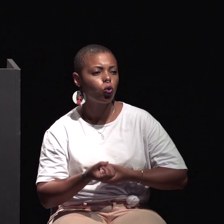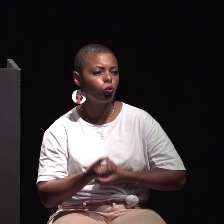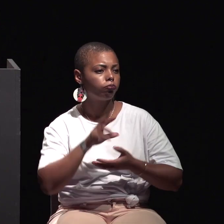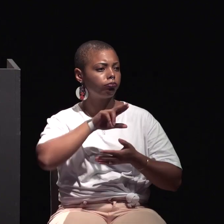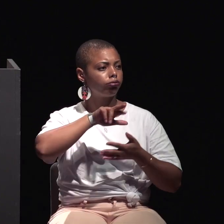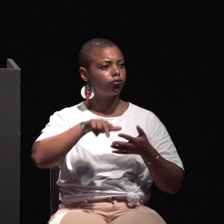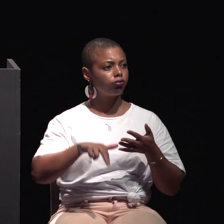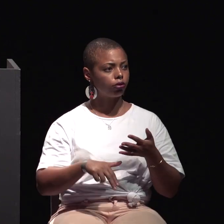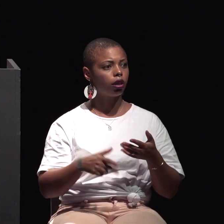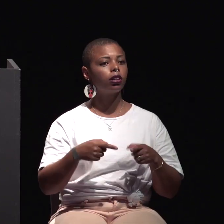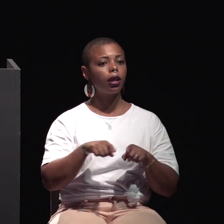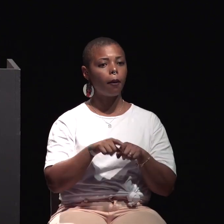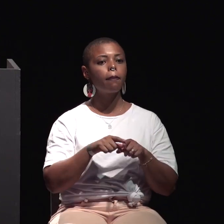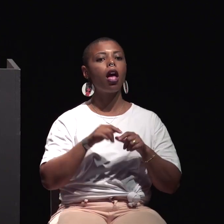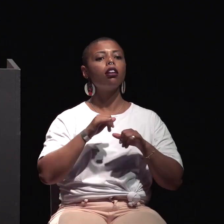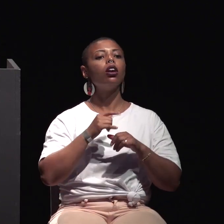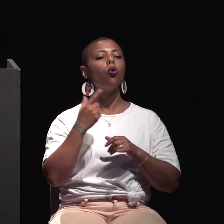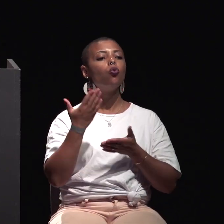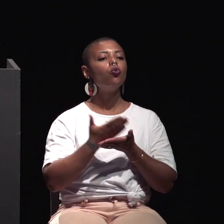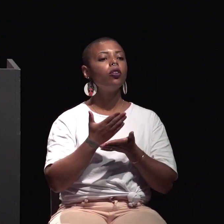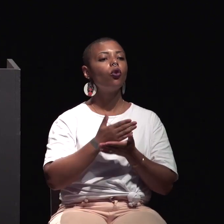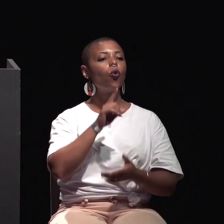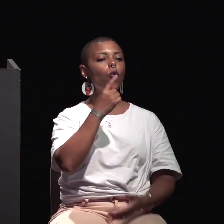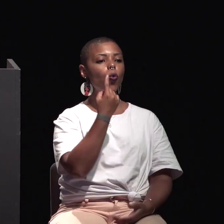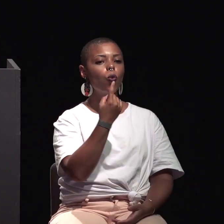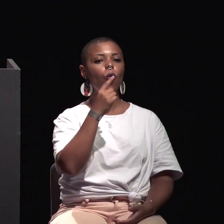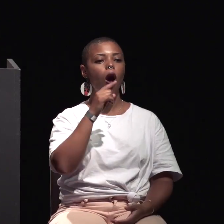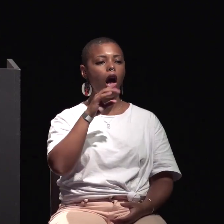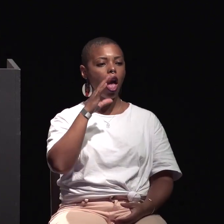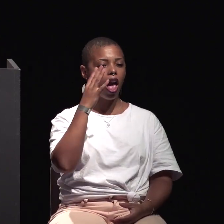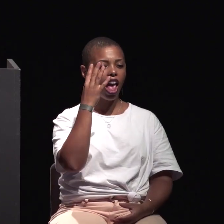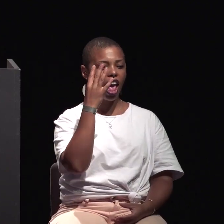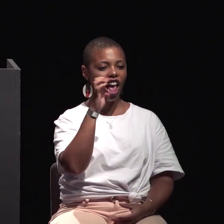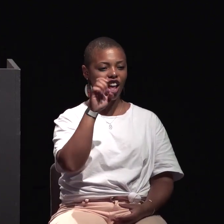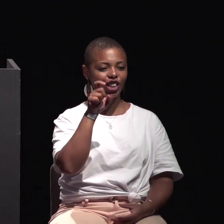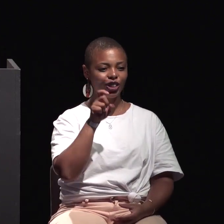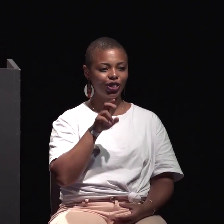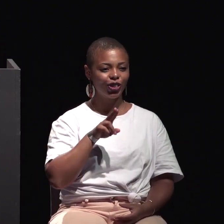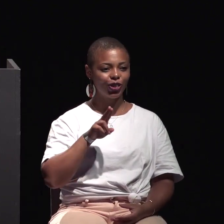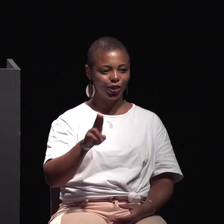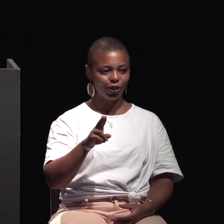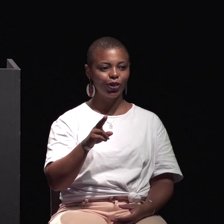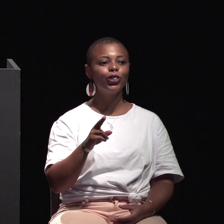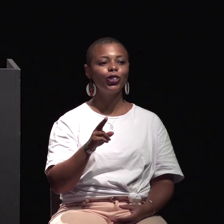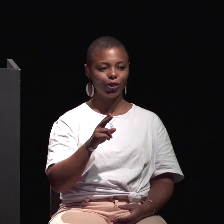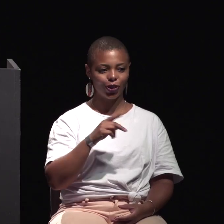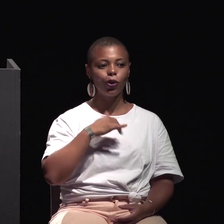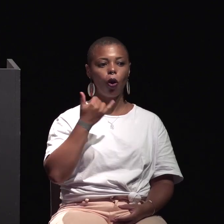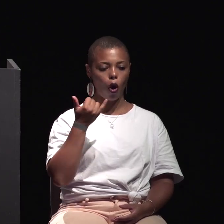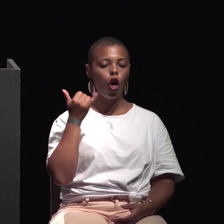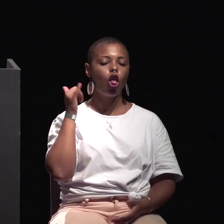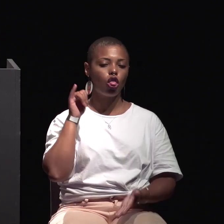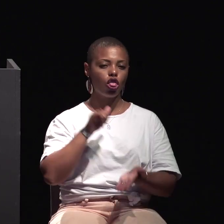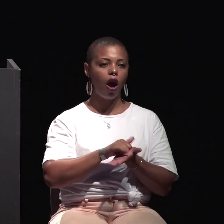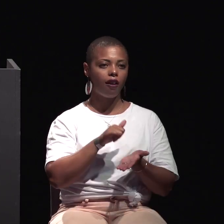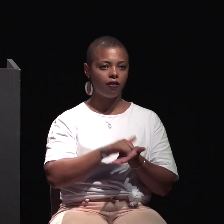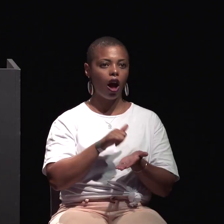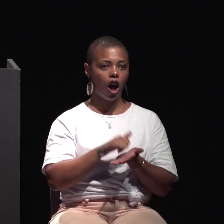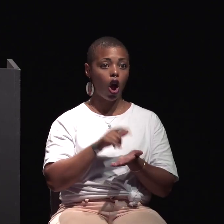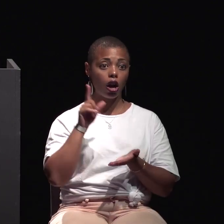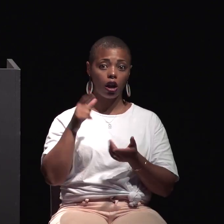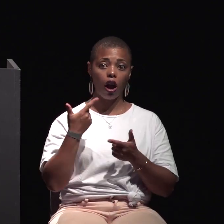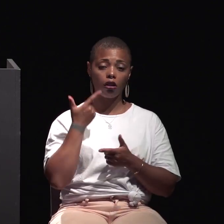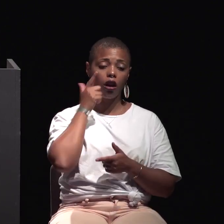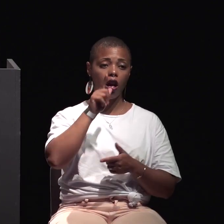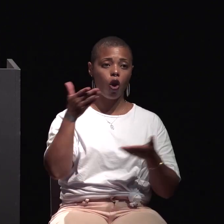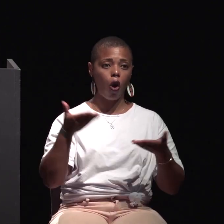Publicou um Exu em Nova York, que foi o prêmio da Biblioteca Nacional na categoria de contos, esse ano,